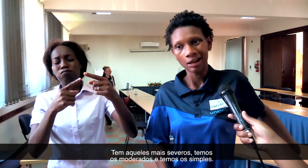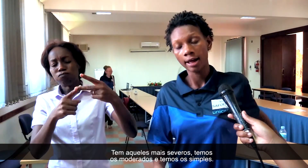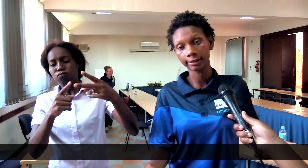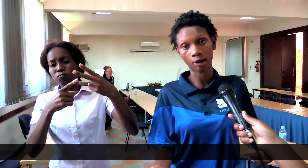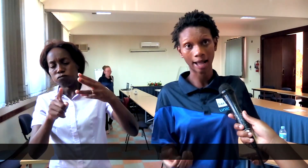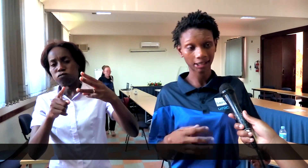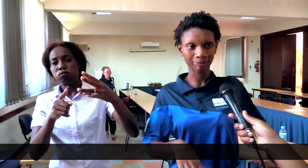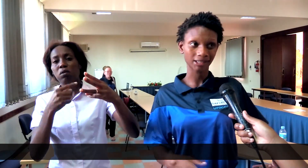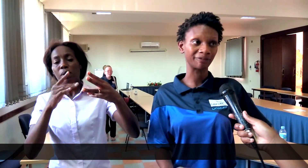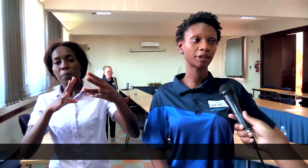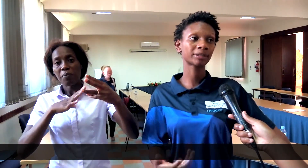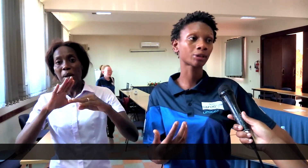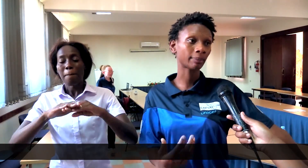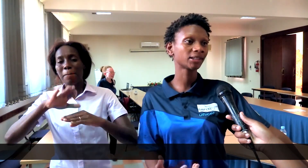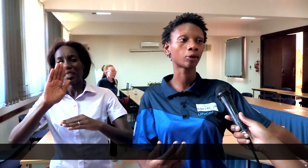simples.